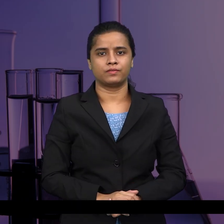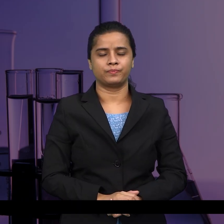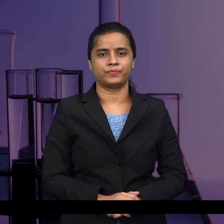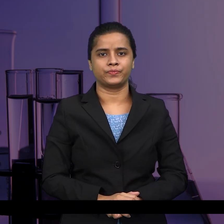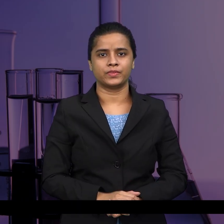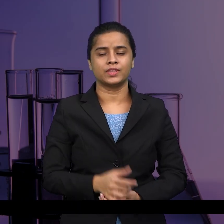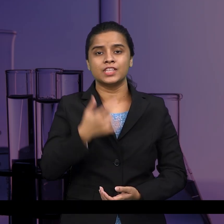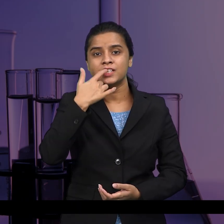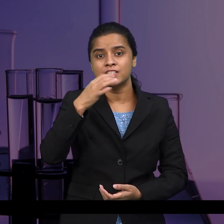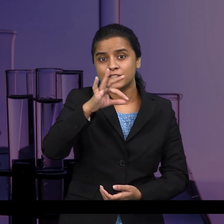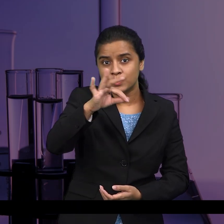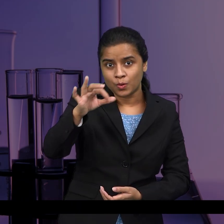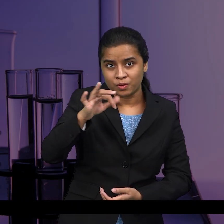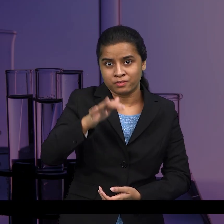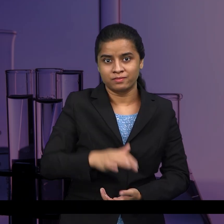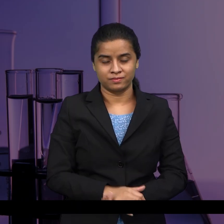लवण।